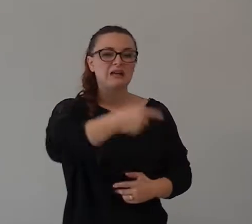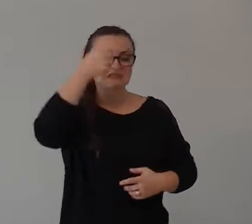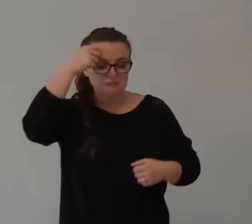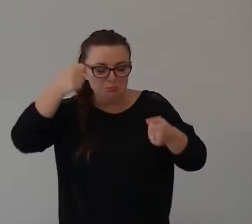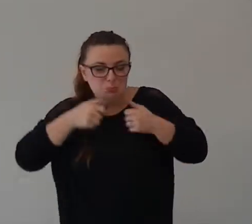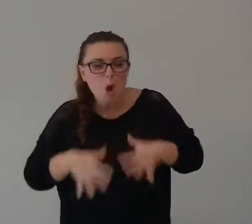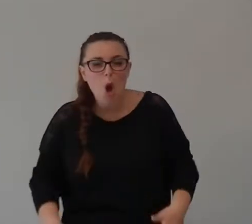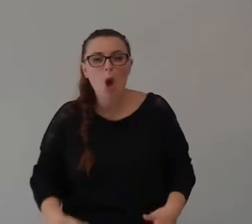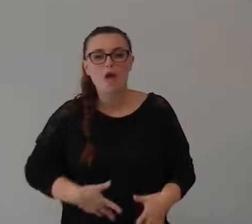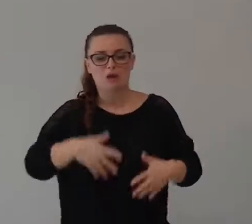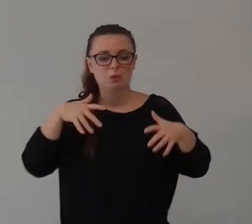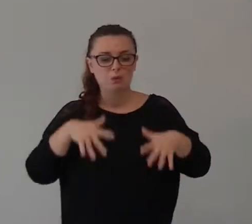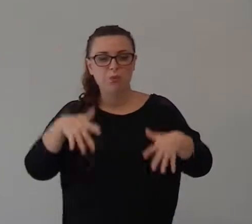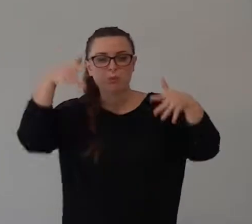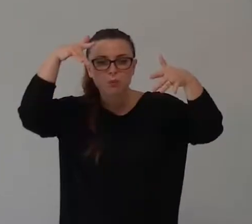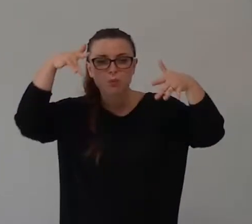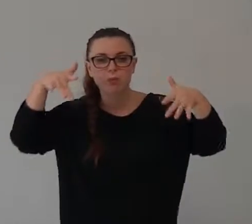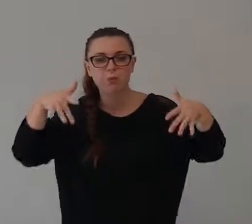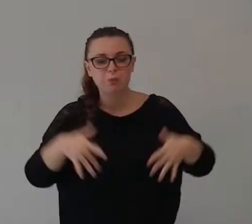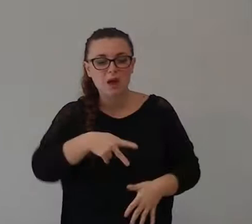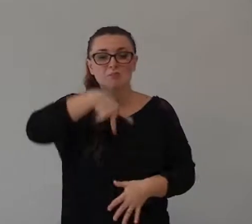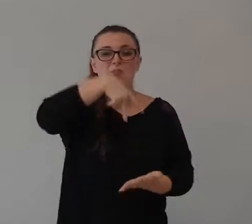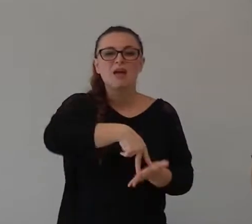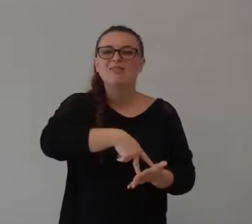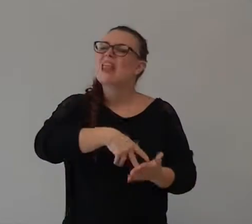mattina. Ma vede oltre.